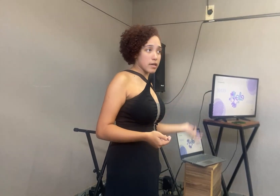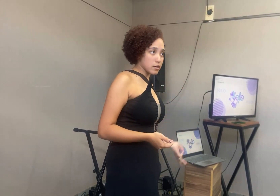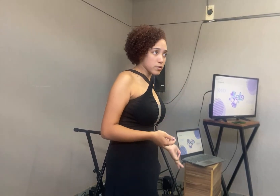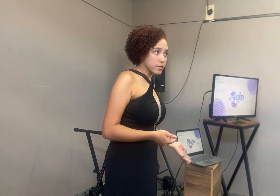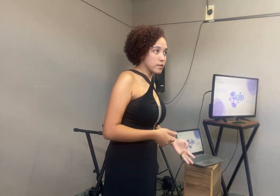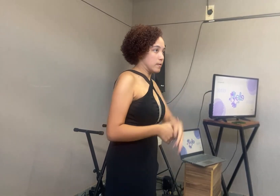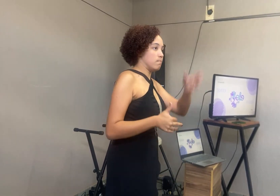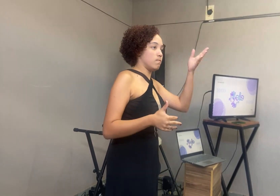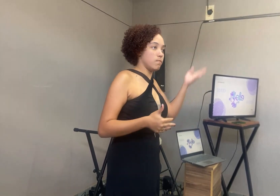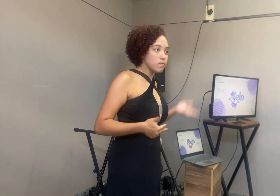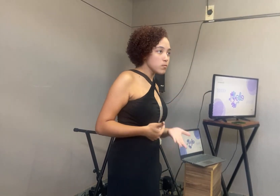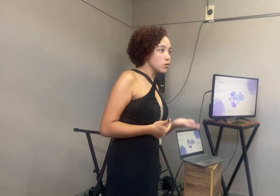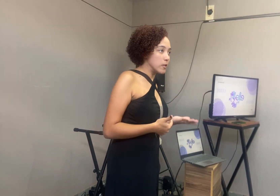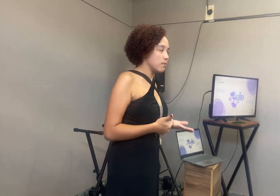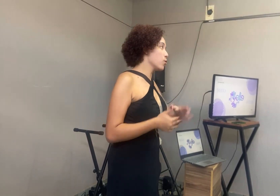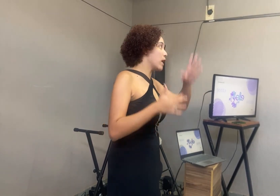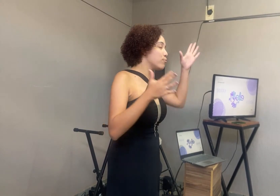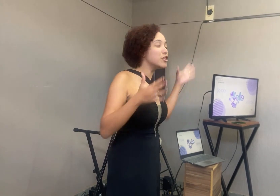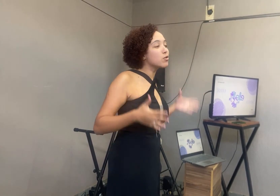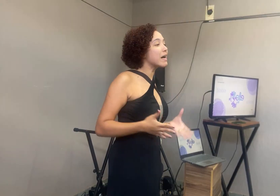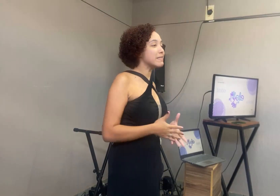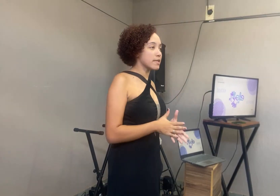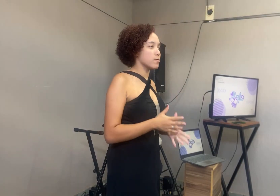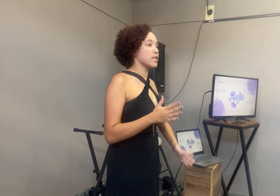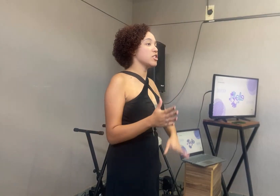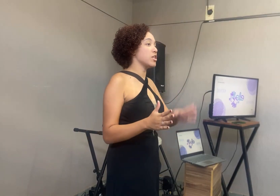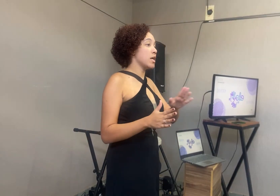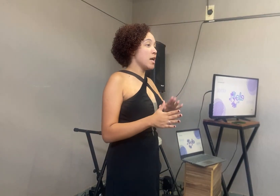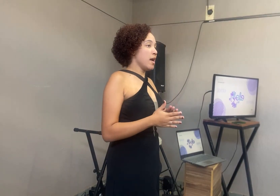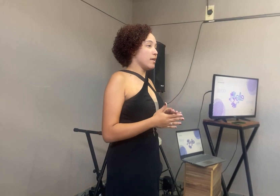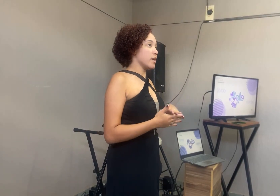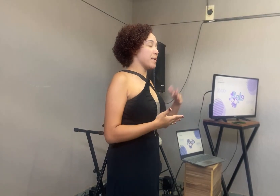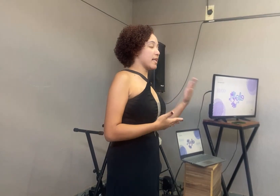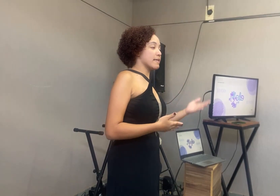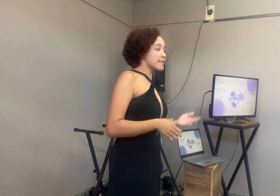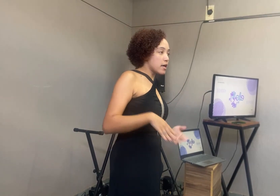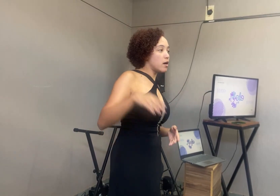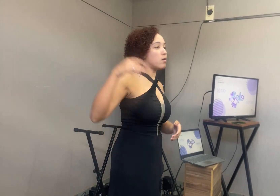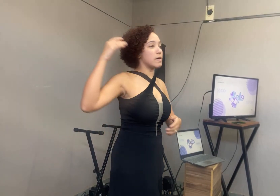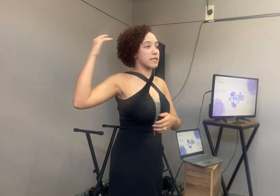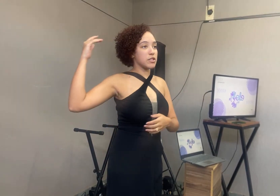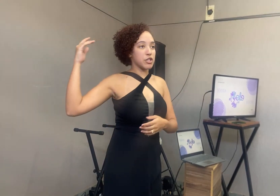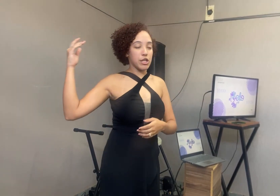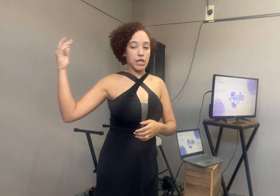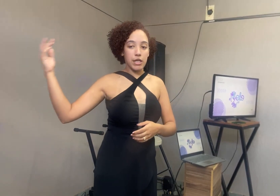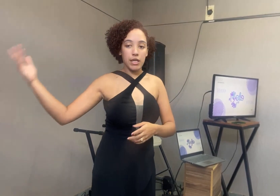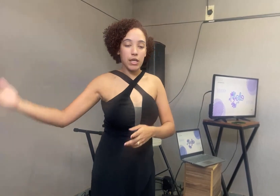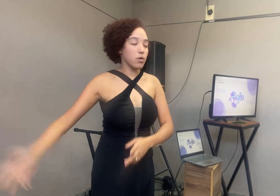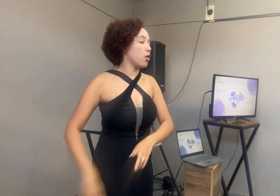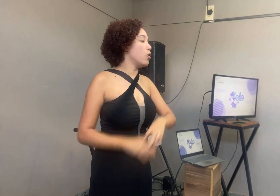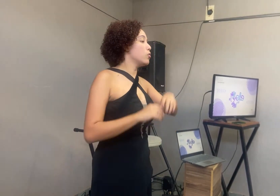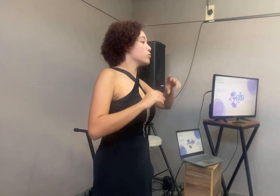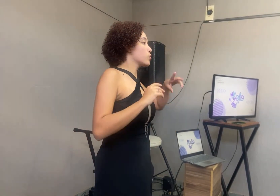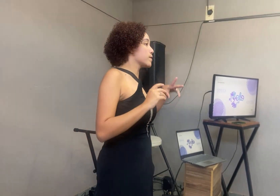anos no campo de educação, seja interpretação, às vezes de encontros